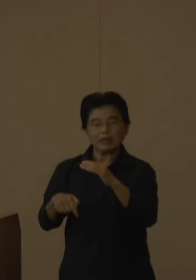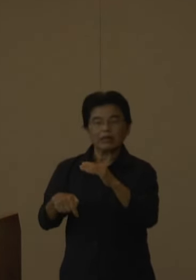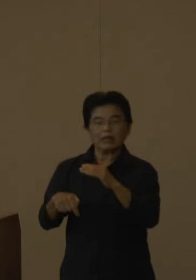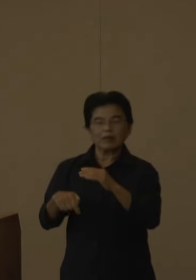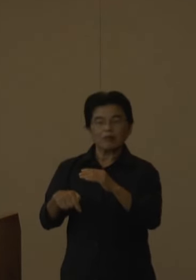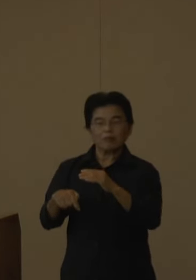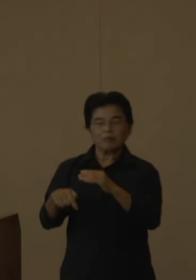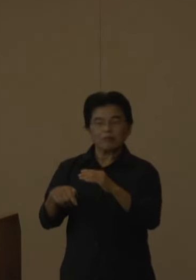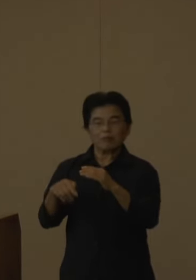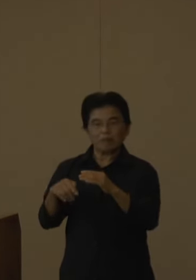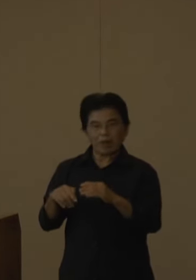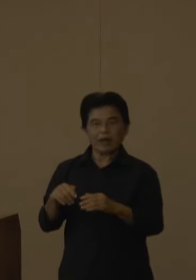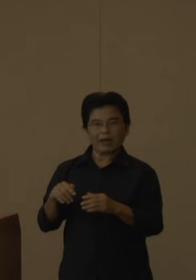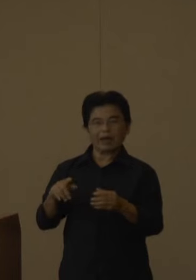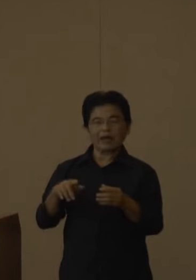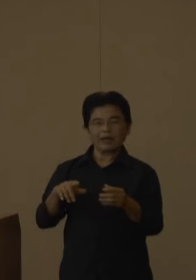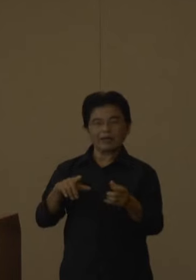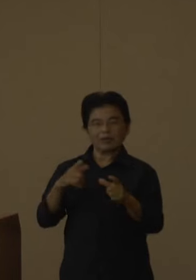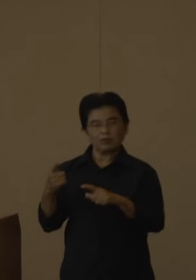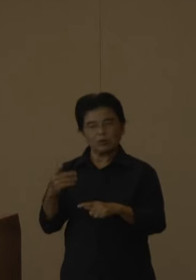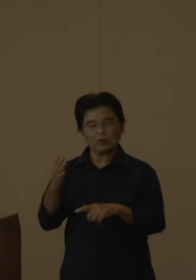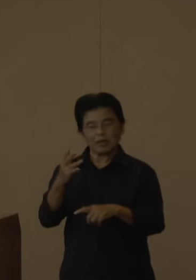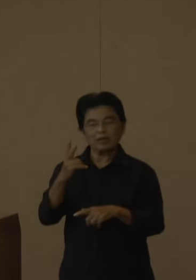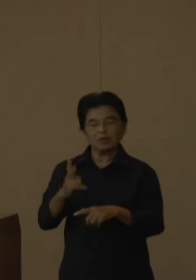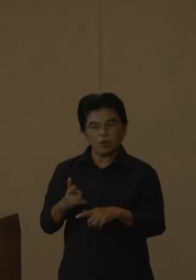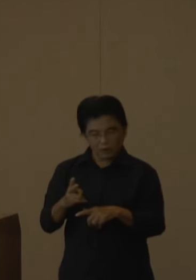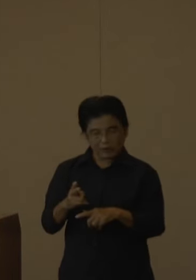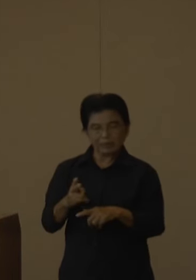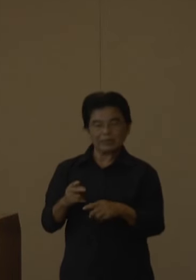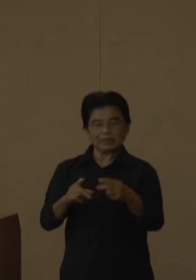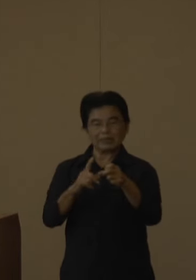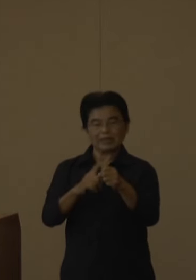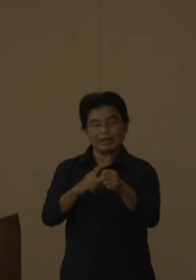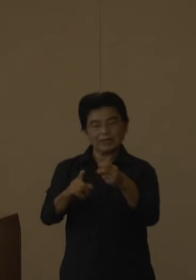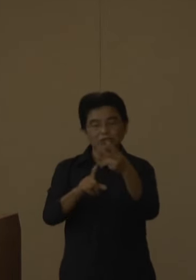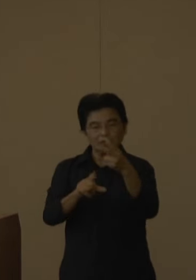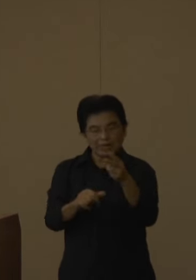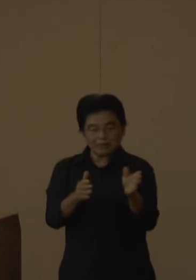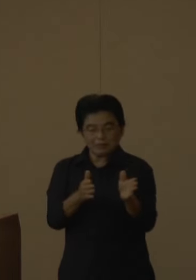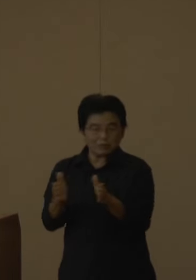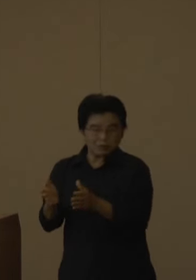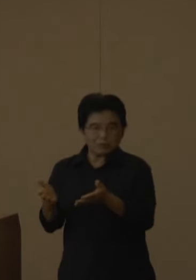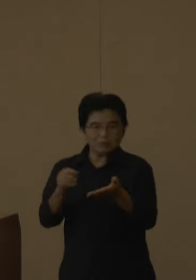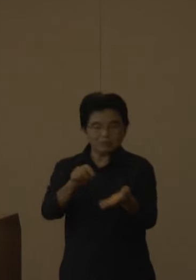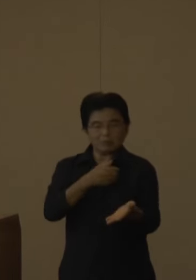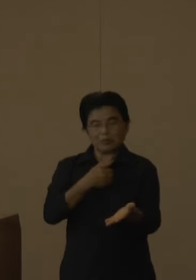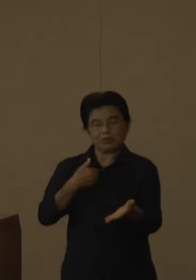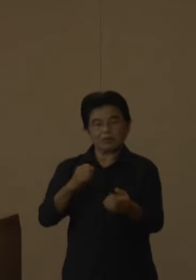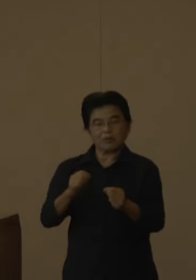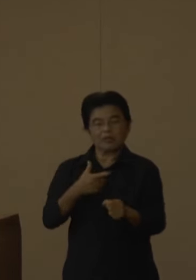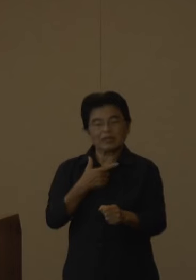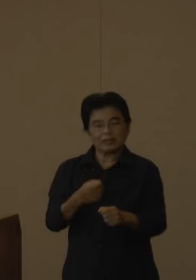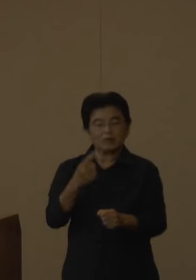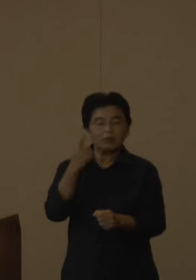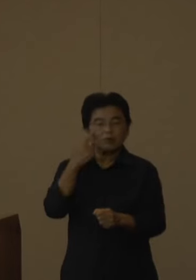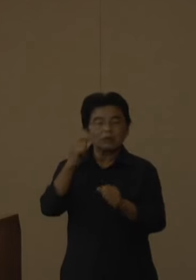できるだけに遅れることなく我々としても準備をさせていただければと思いますし、そのために何らかの